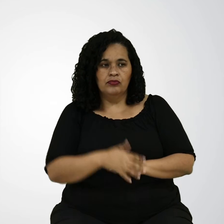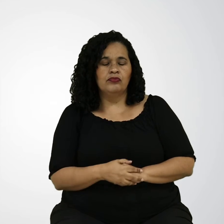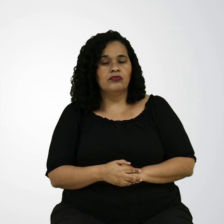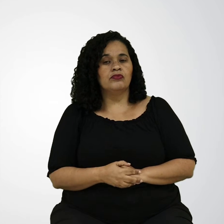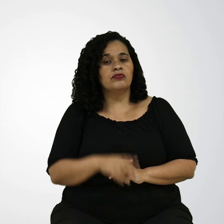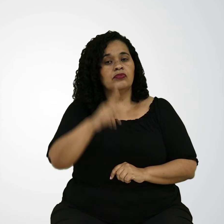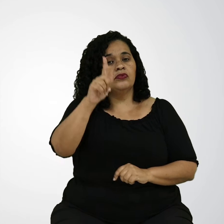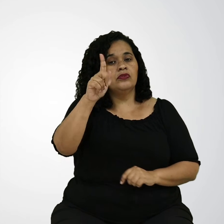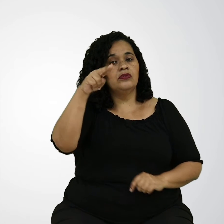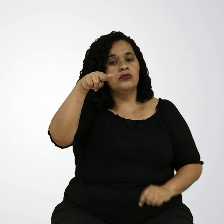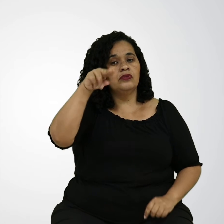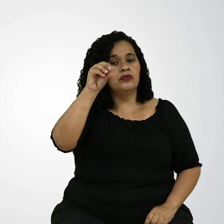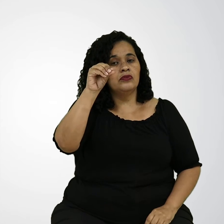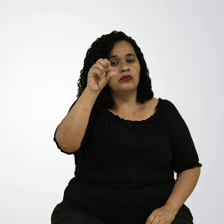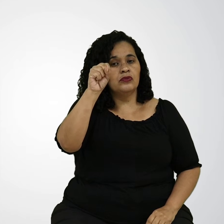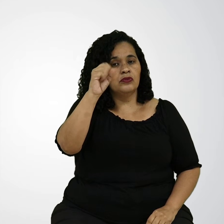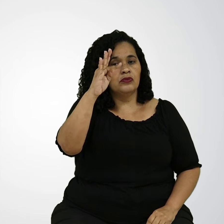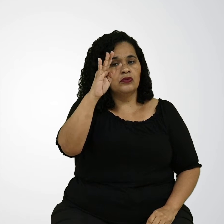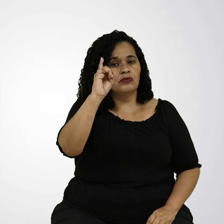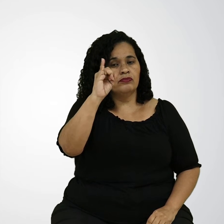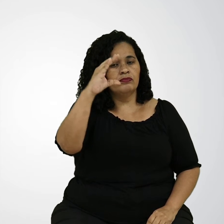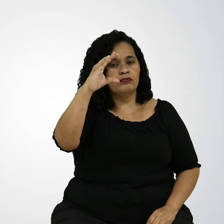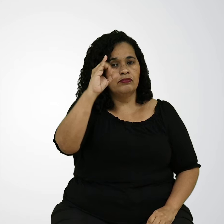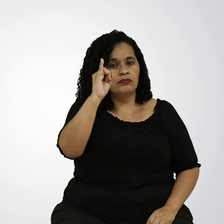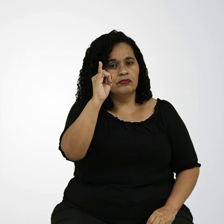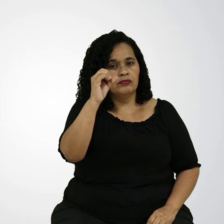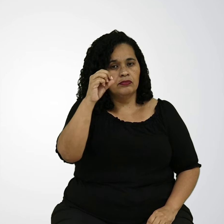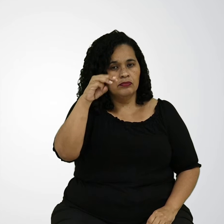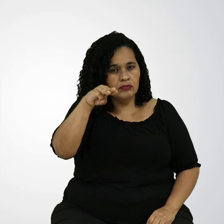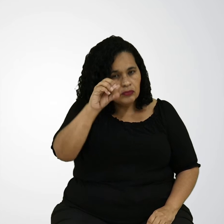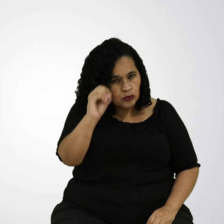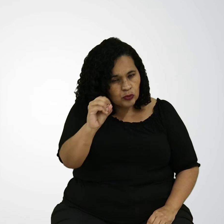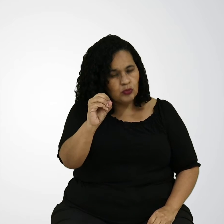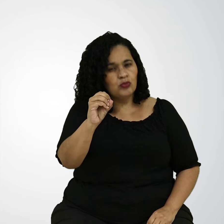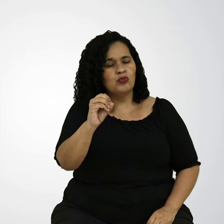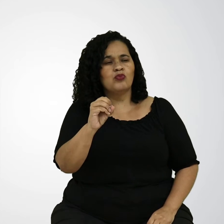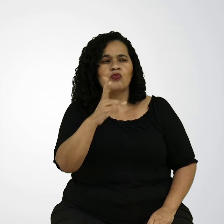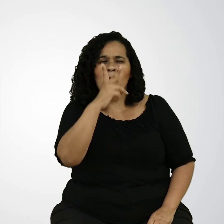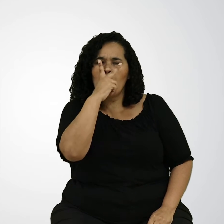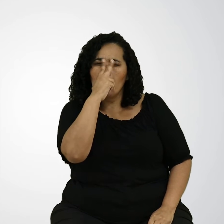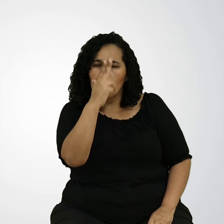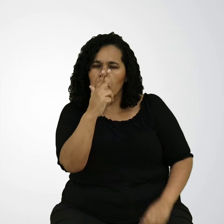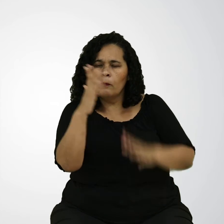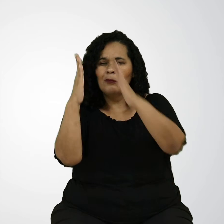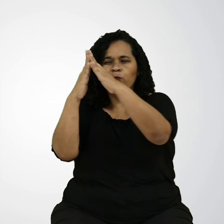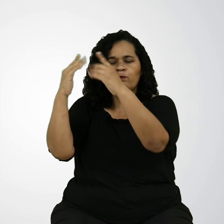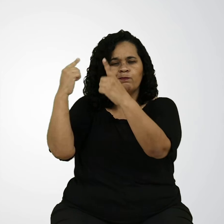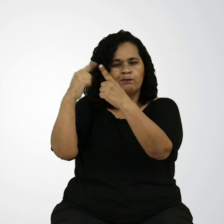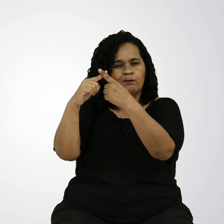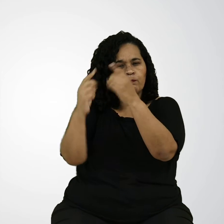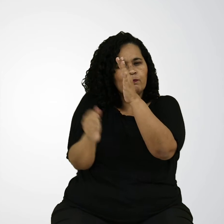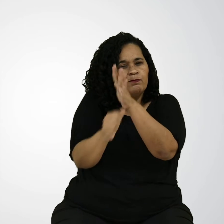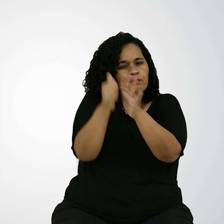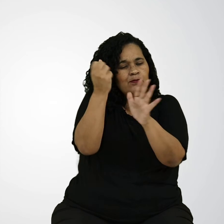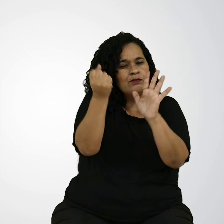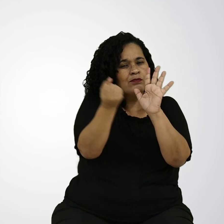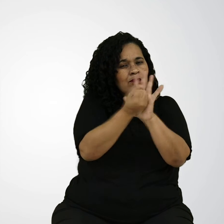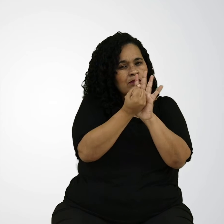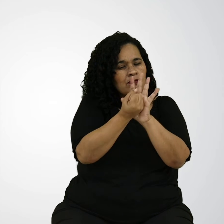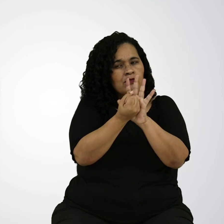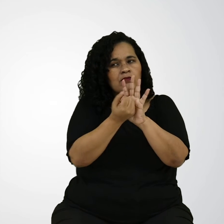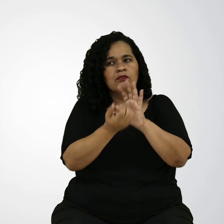principal, talvez um dos principais inimigos da igreja no primeiro século. Na verdade, não